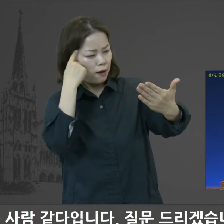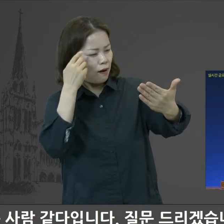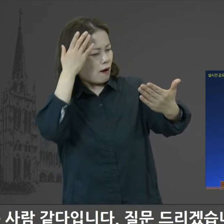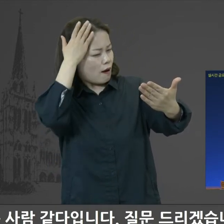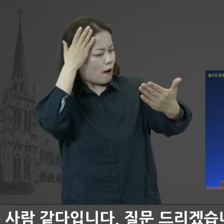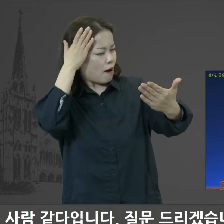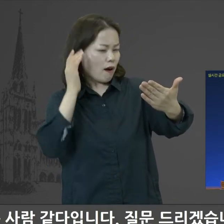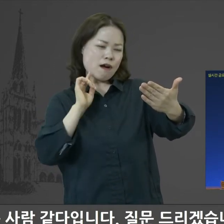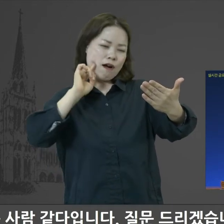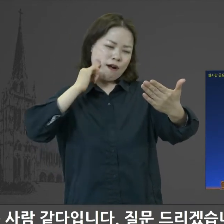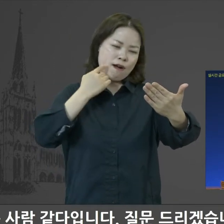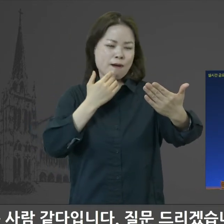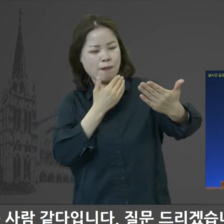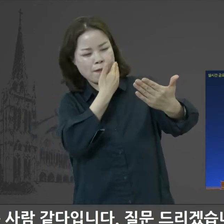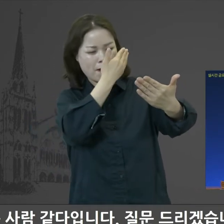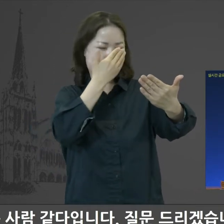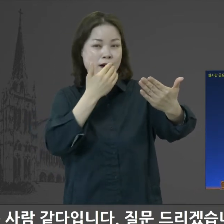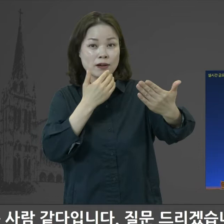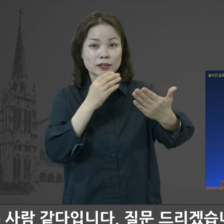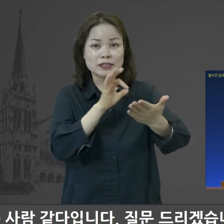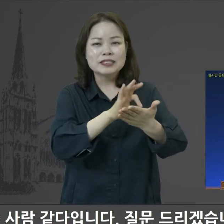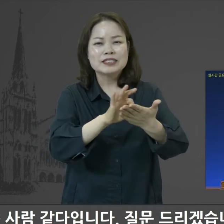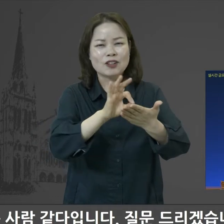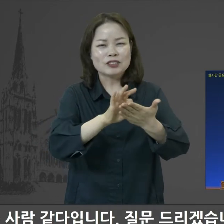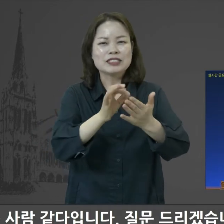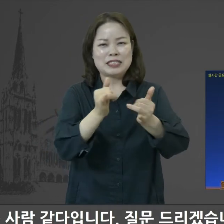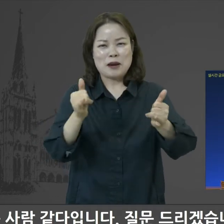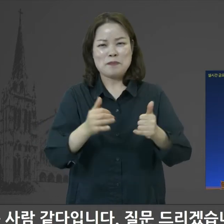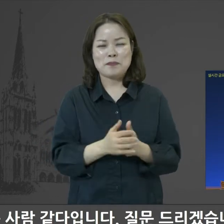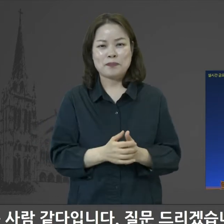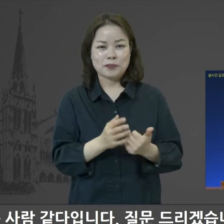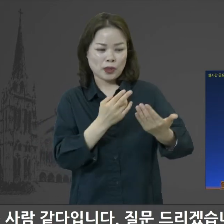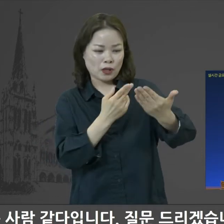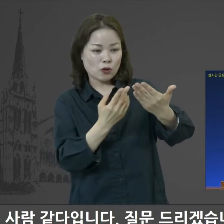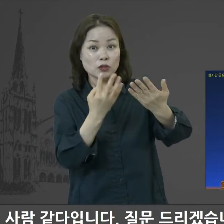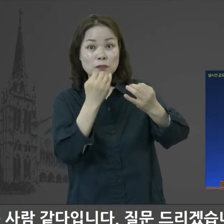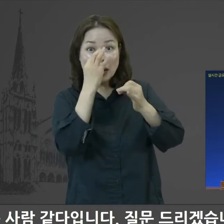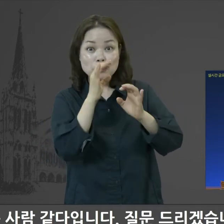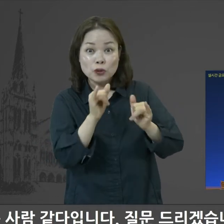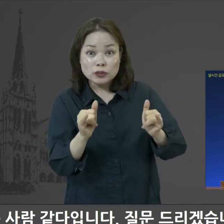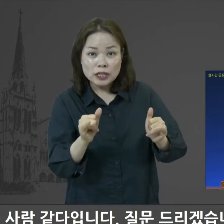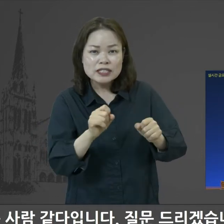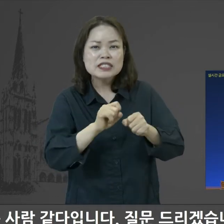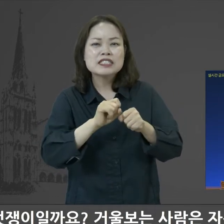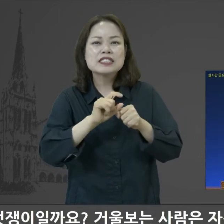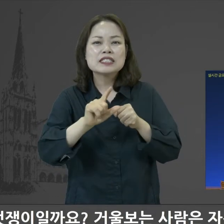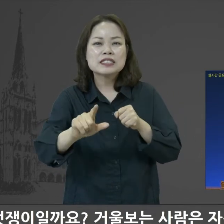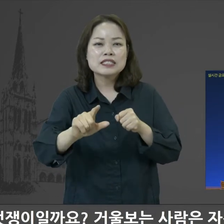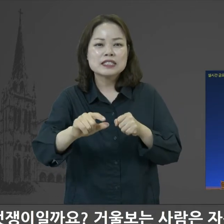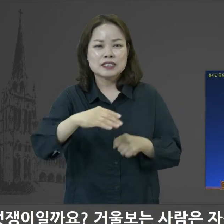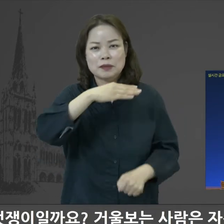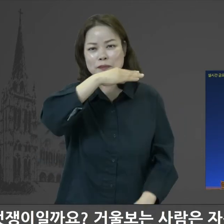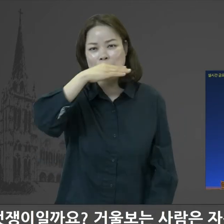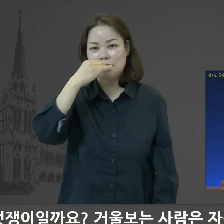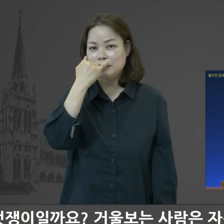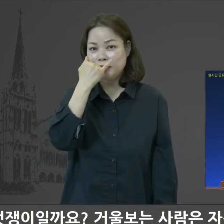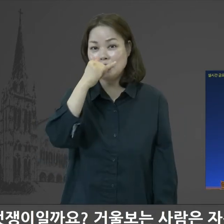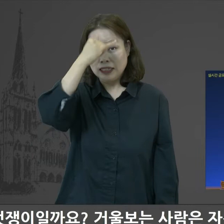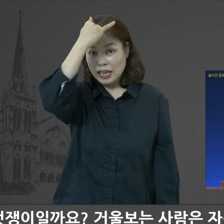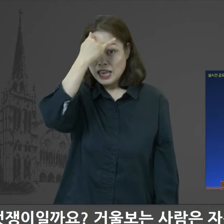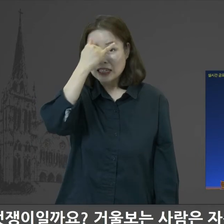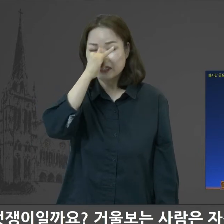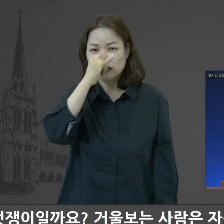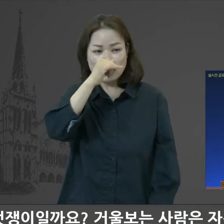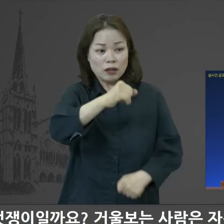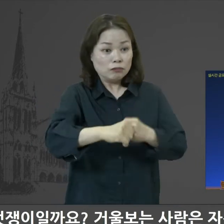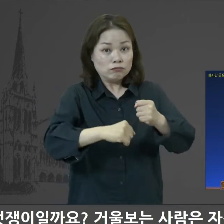쓰는 사람입니까? 아니면 쓰는 사람입니까? 쓰는 사람입니다. 거울을 많이 보는 사람이 그래서 대체로 예의 있는 사람에 속합니다.